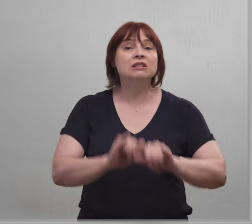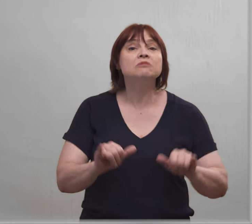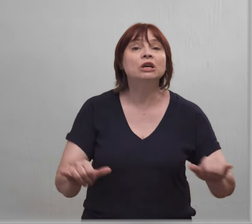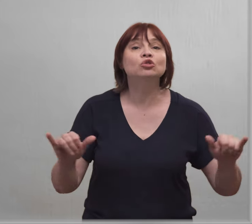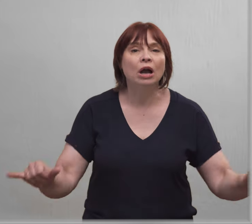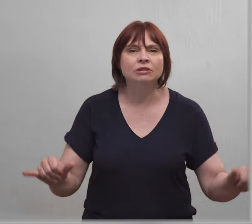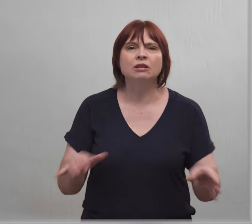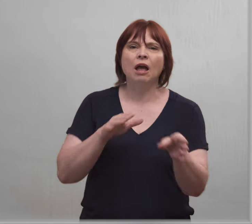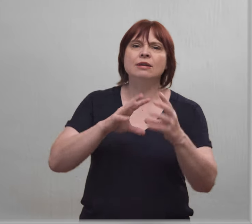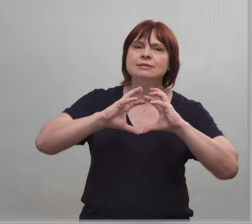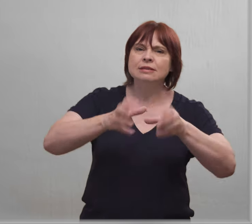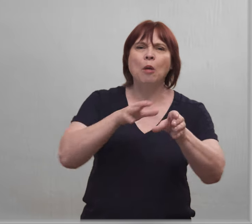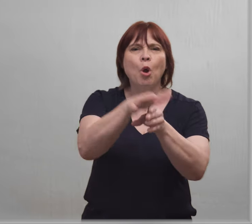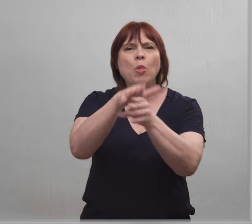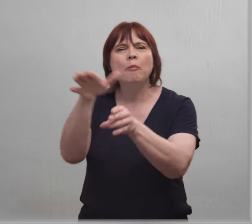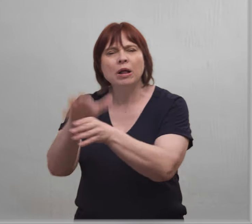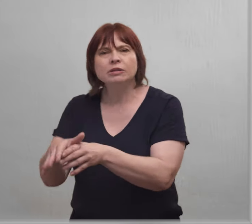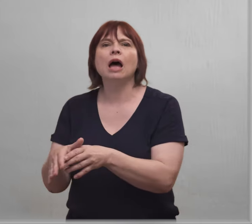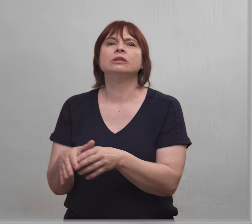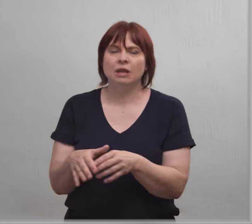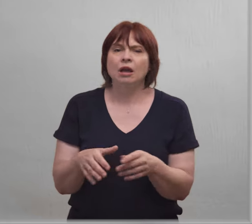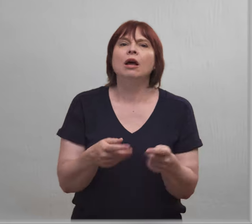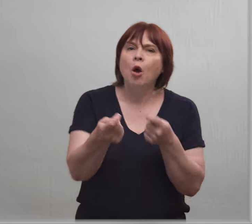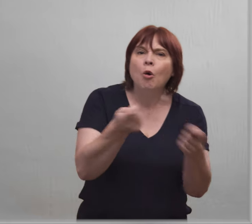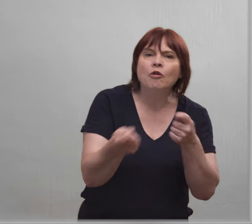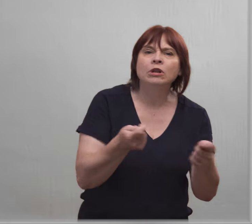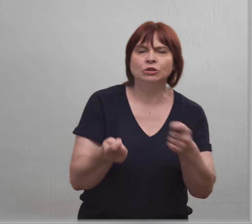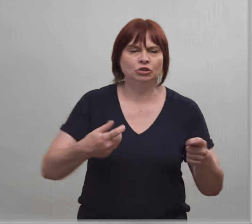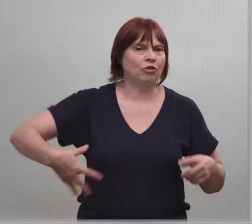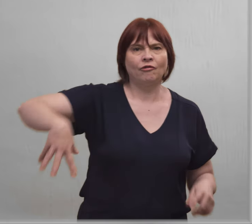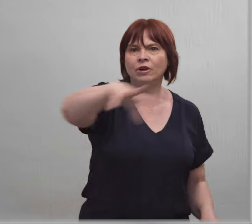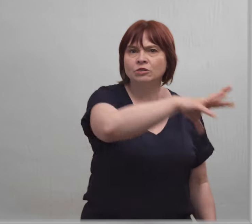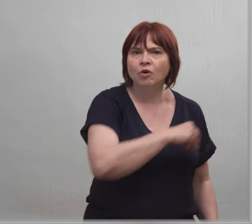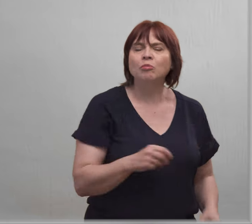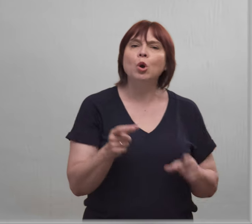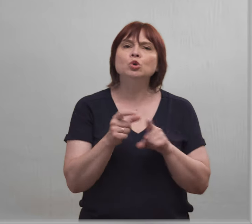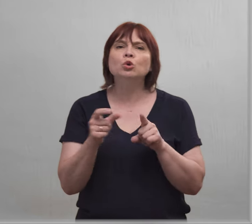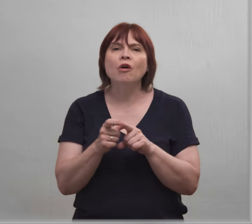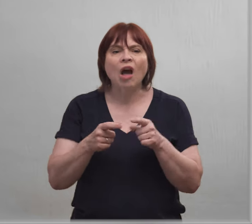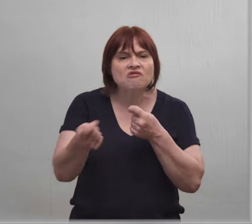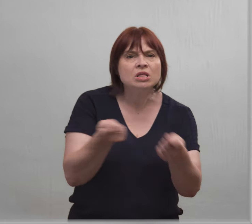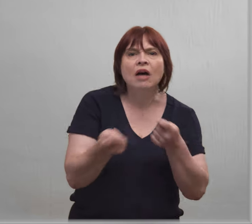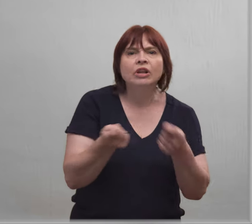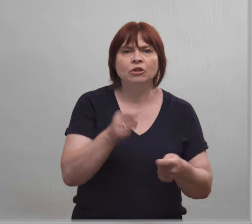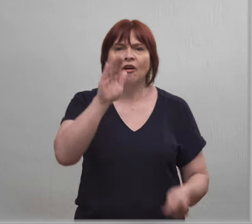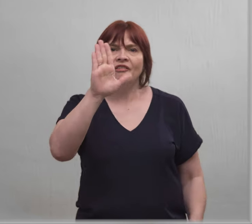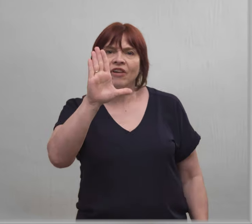размножайтесь, наполняйте землю, обладайте ею, владычествуйте. Вот это слово «владычествуйте»